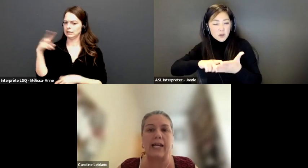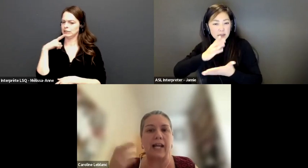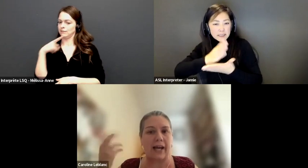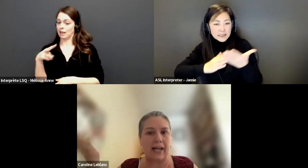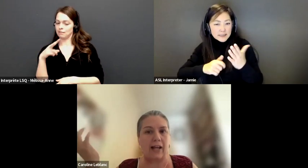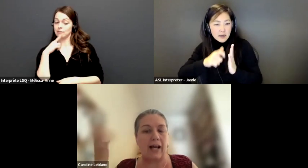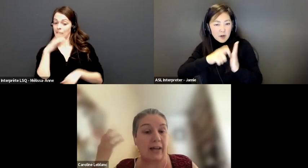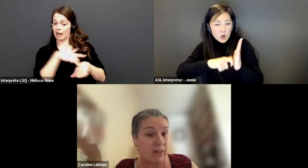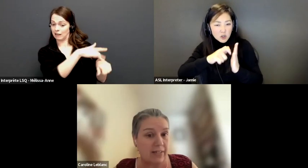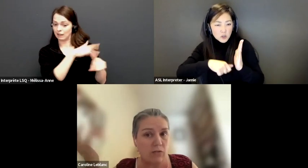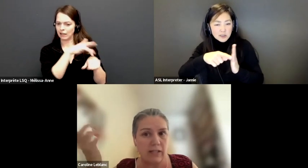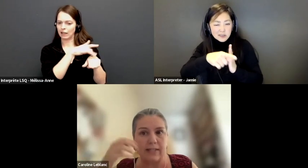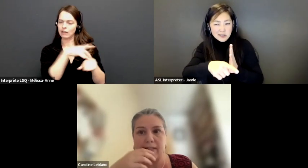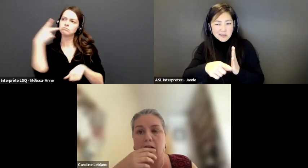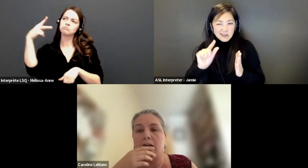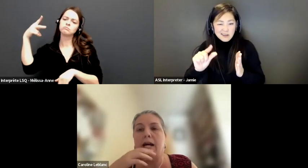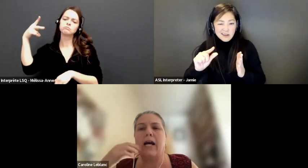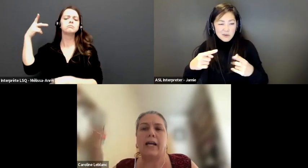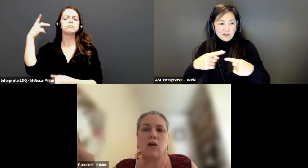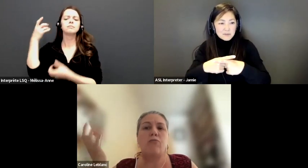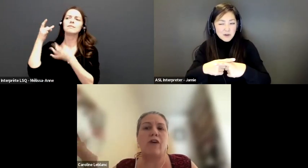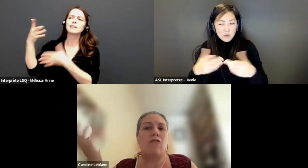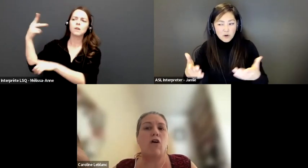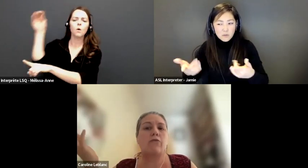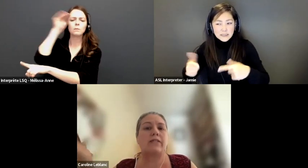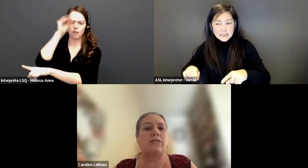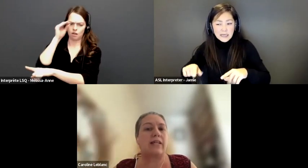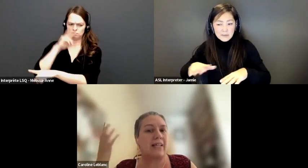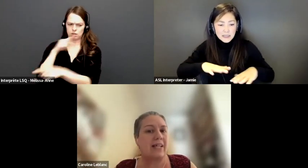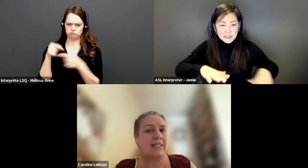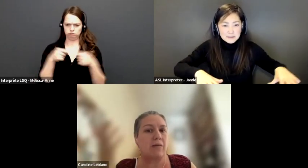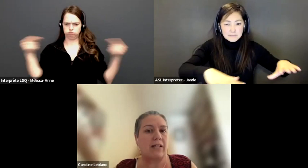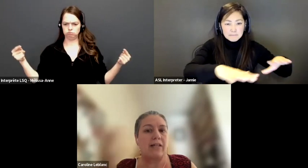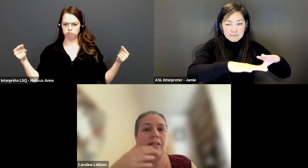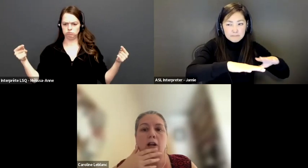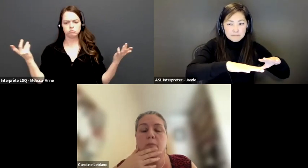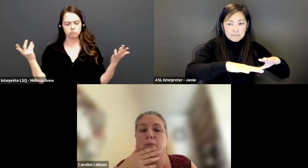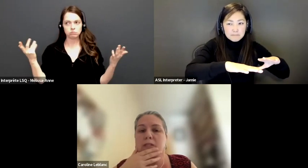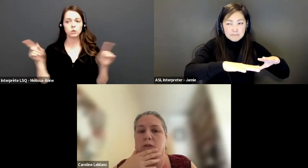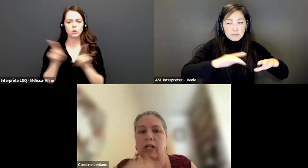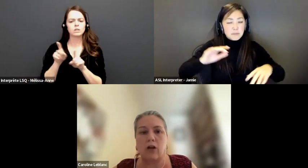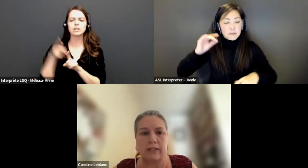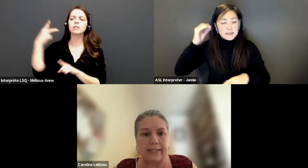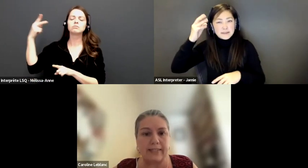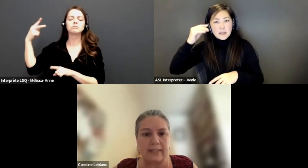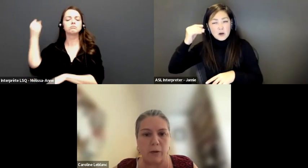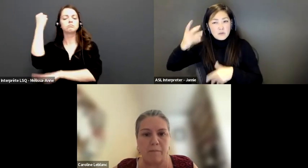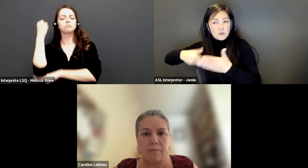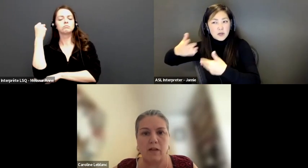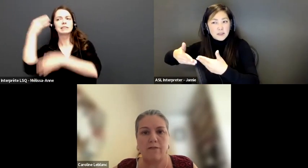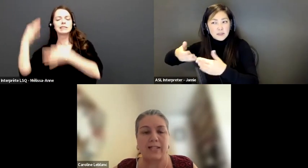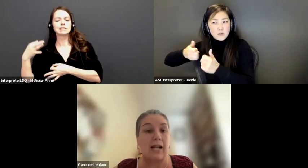terrain et la réflexion des décideurs. Et on pouvait voir aussi une certaine instabilité dans leur position et leur